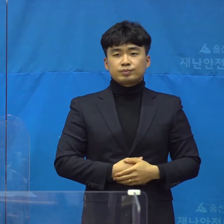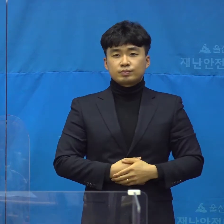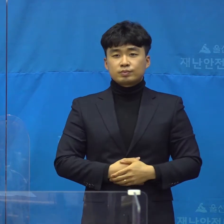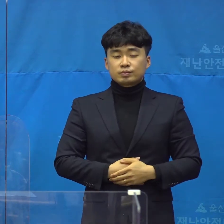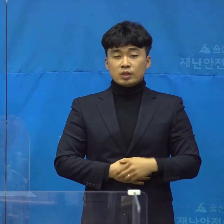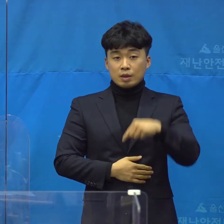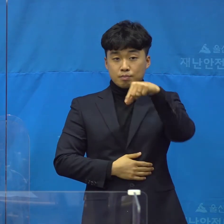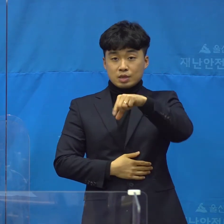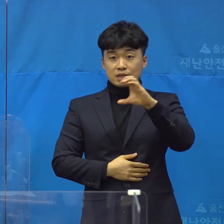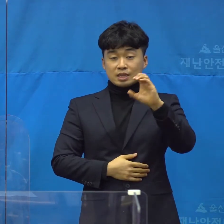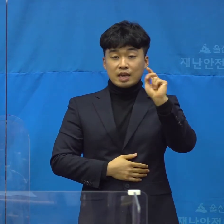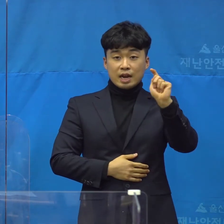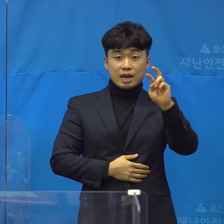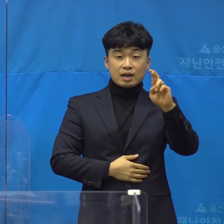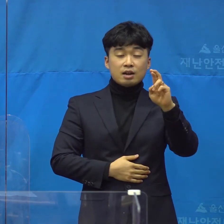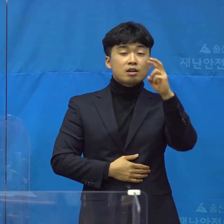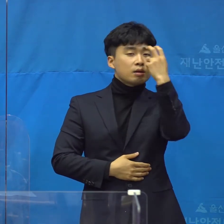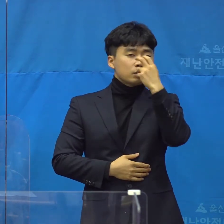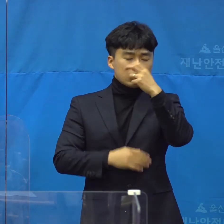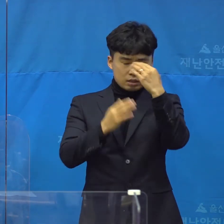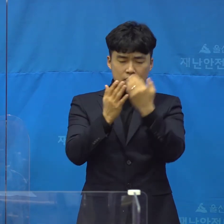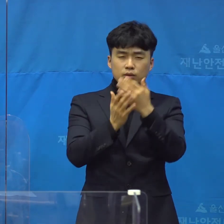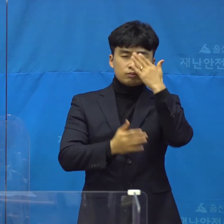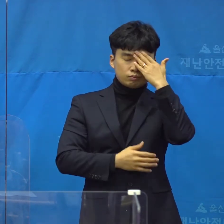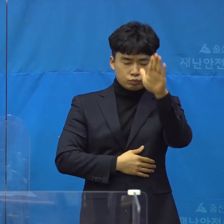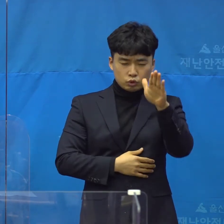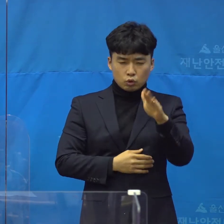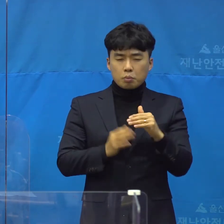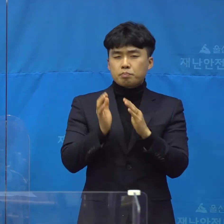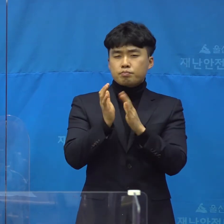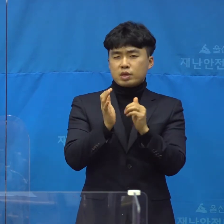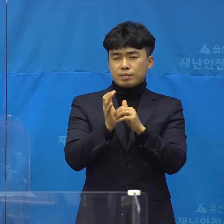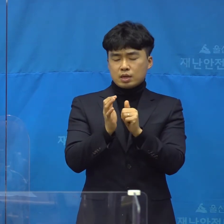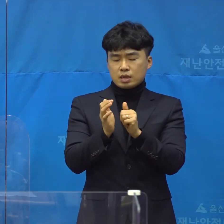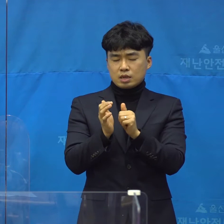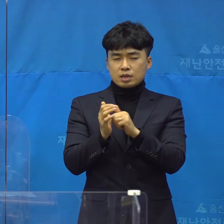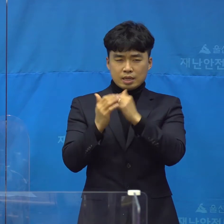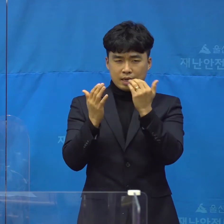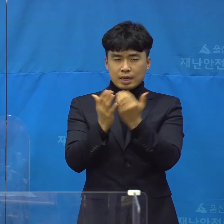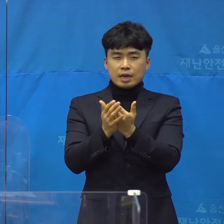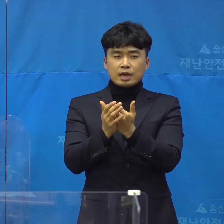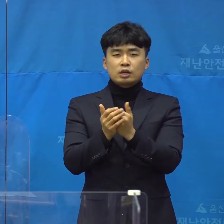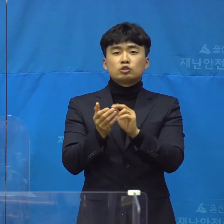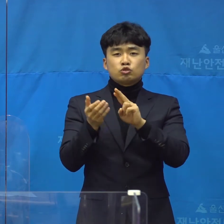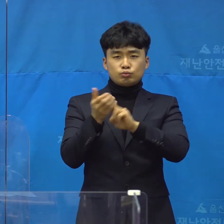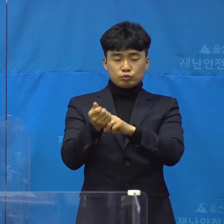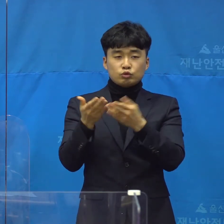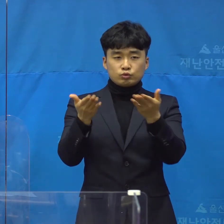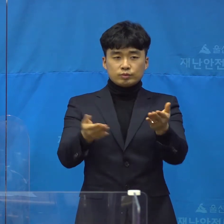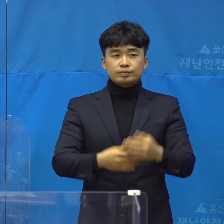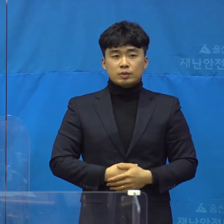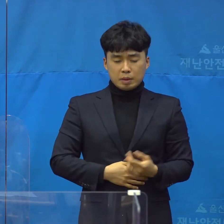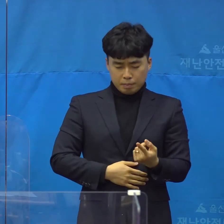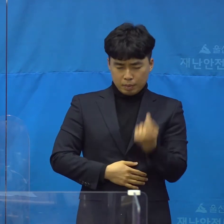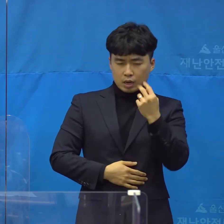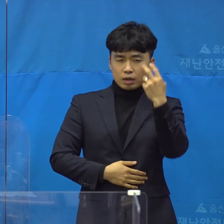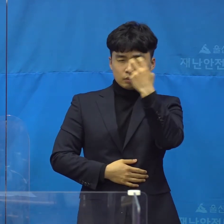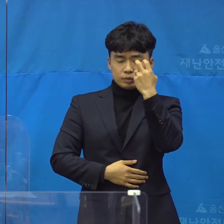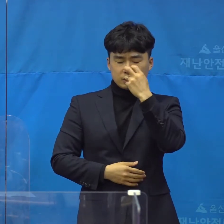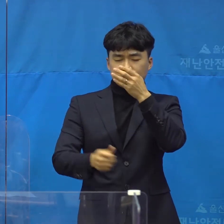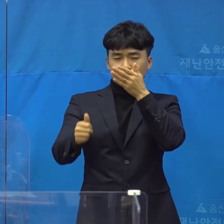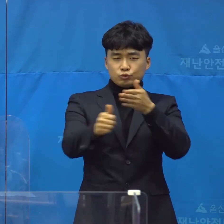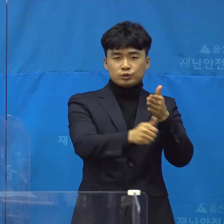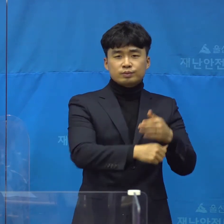검사 비용은 전액 무료이고 개인정보는 철저히 보장하겠습니다. 조속히 검사를 받으시길